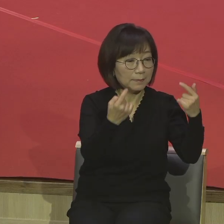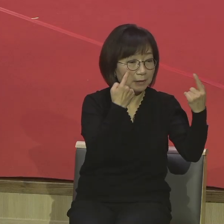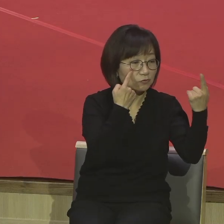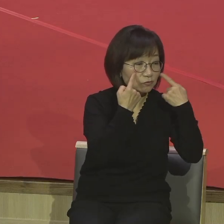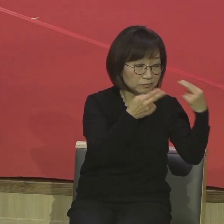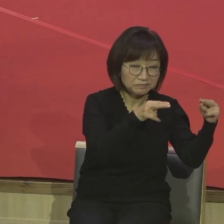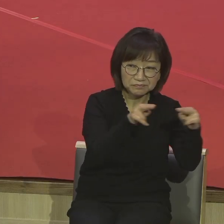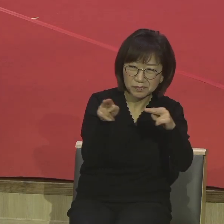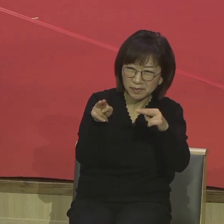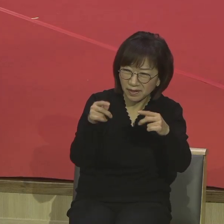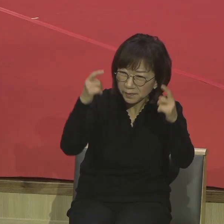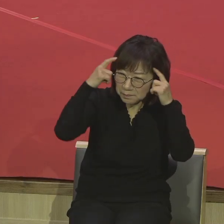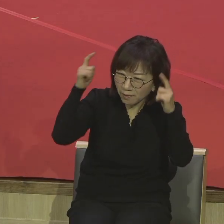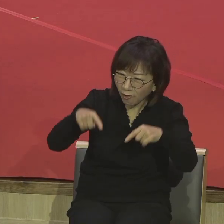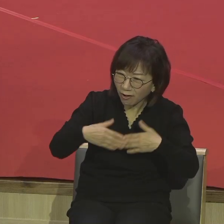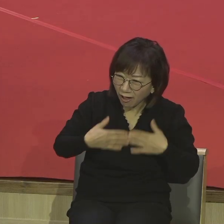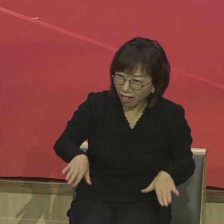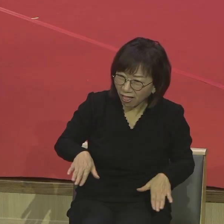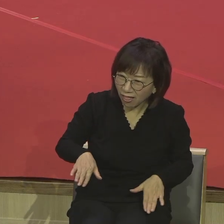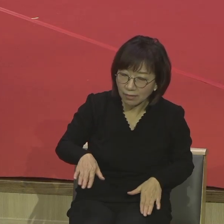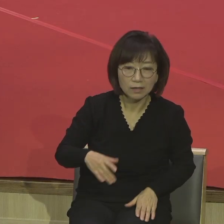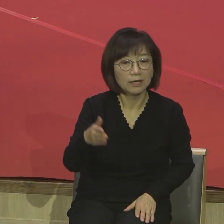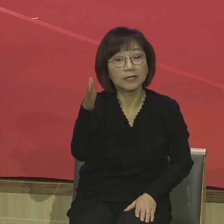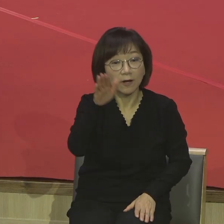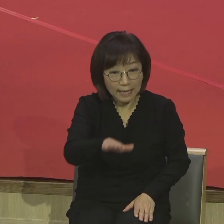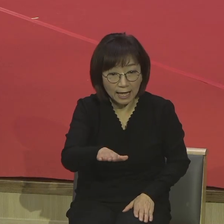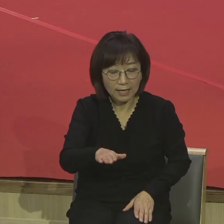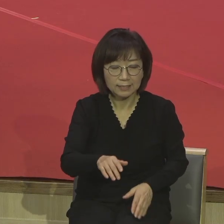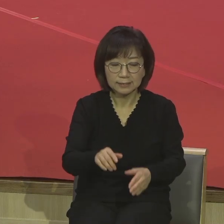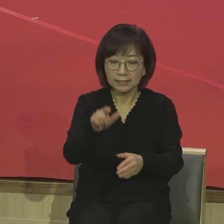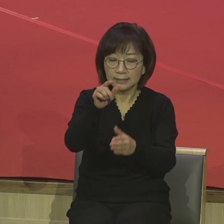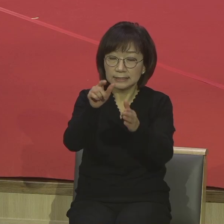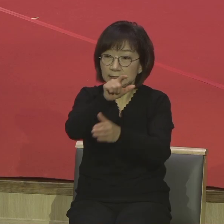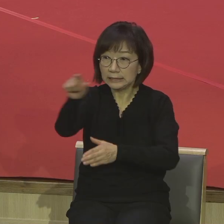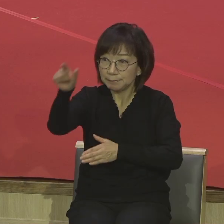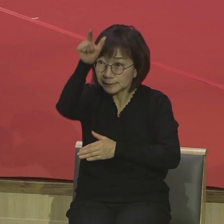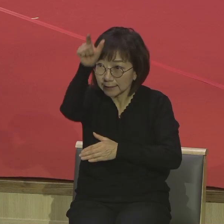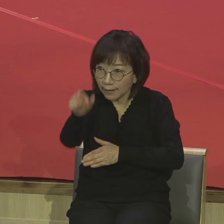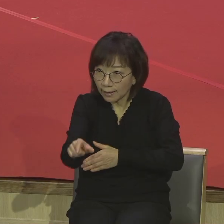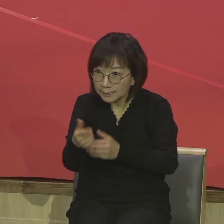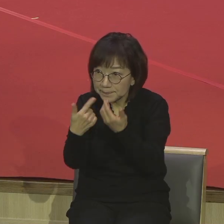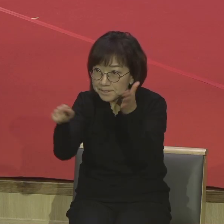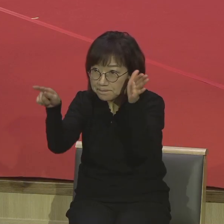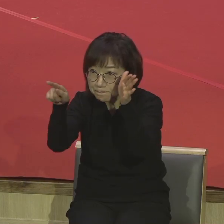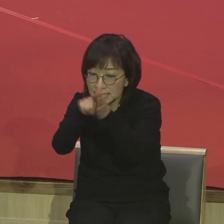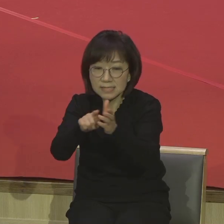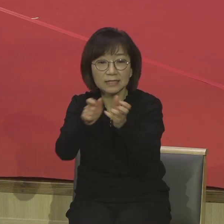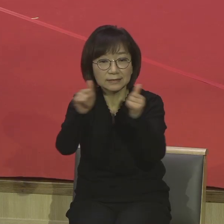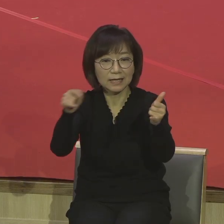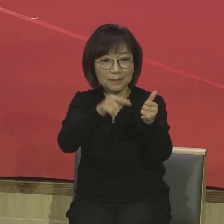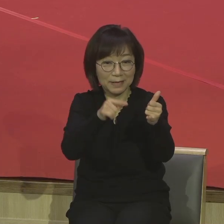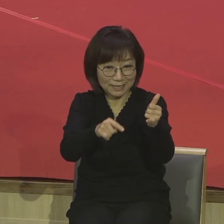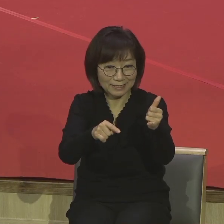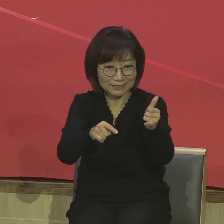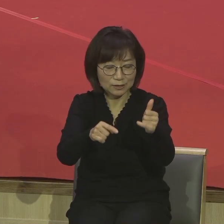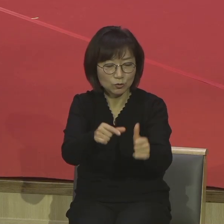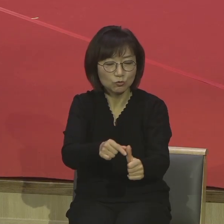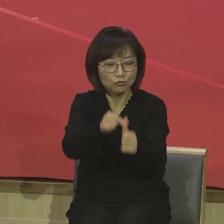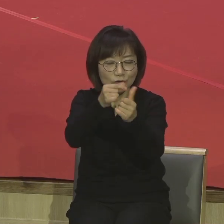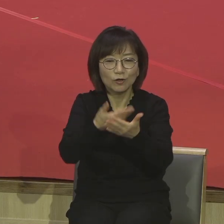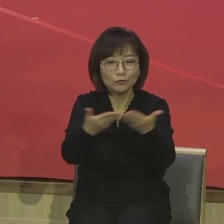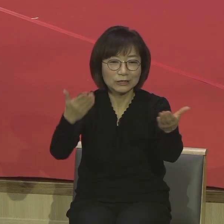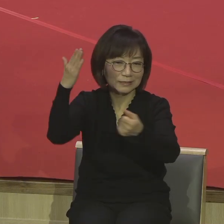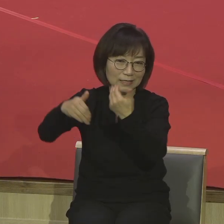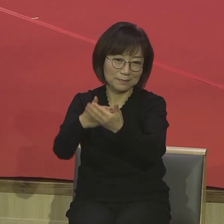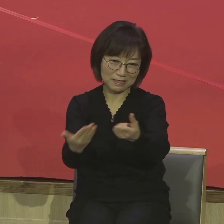미련하게 약한 것으로 보일지 몰라도 그것을 믿는 사람들을 우리에게는 구원을 이루시는 하나님의